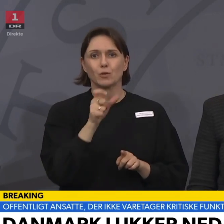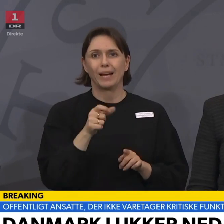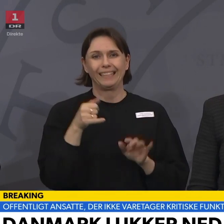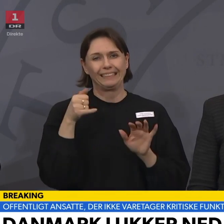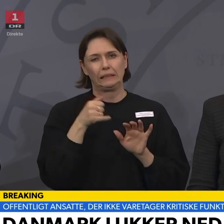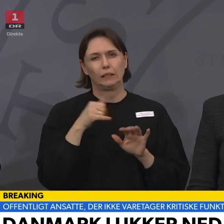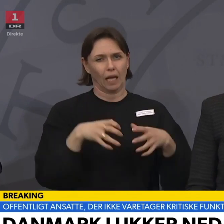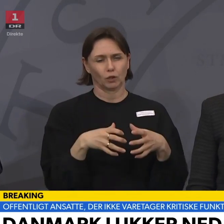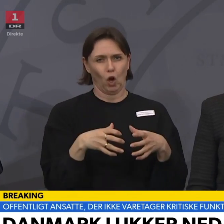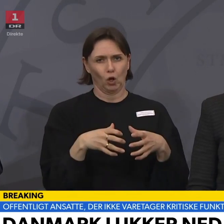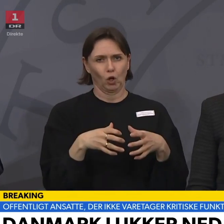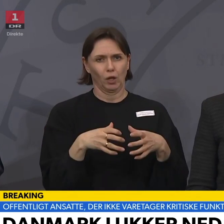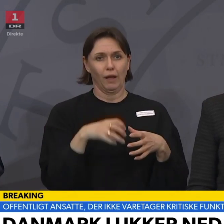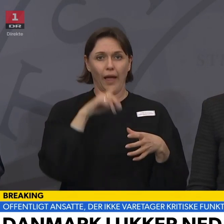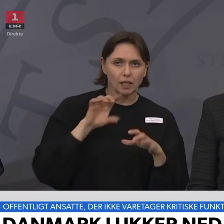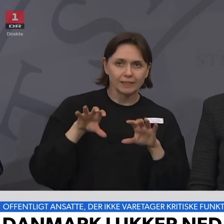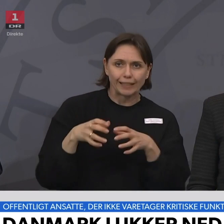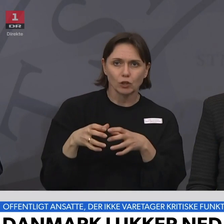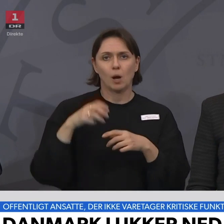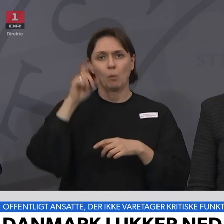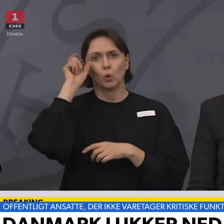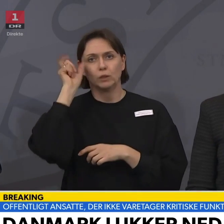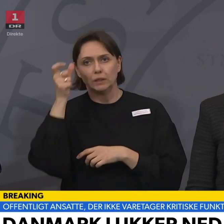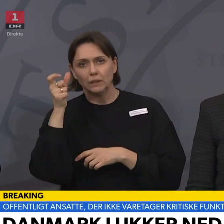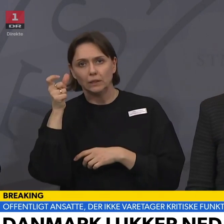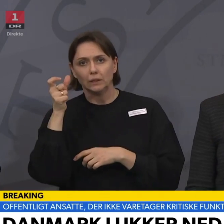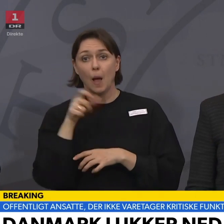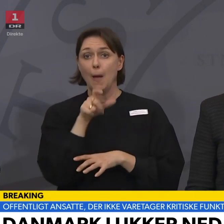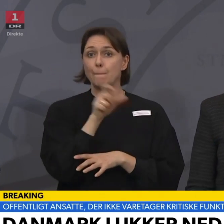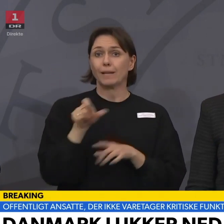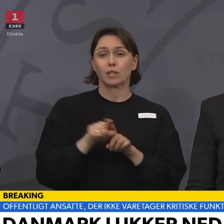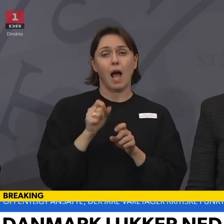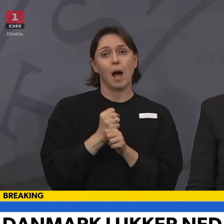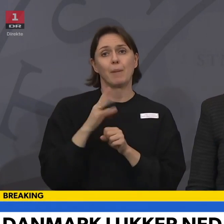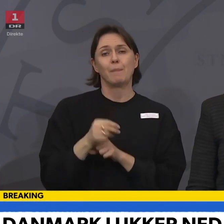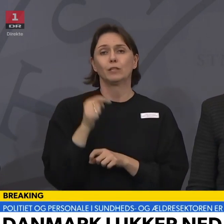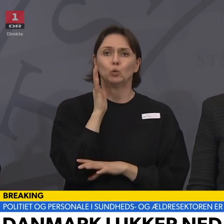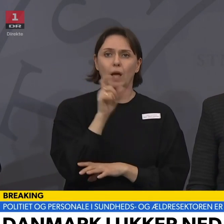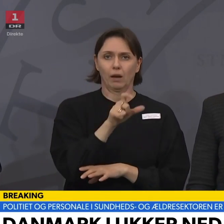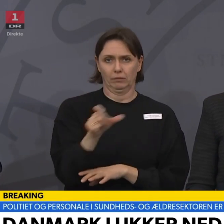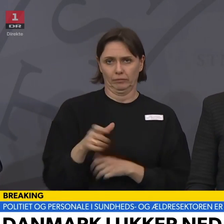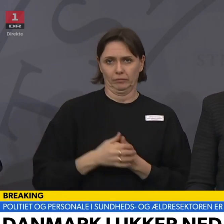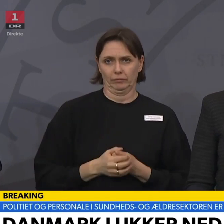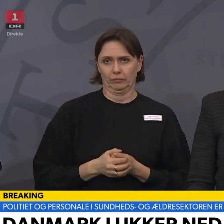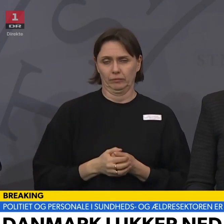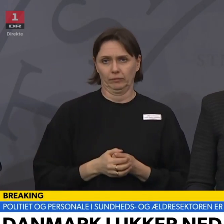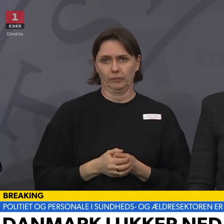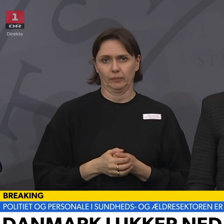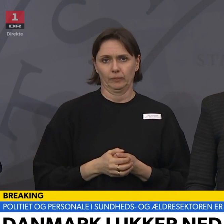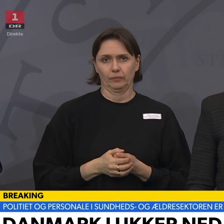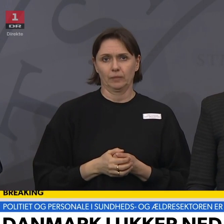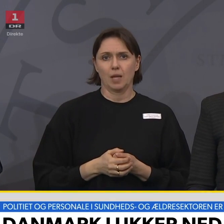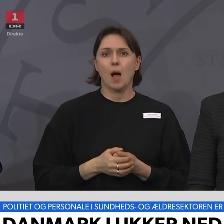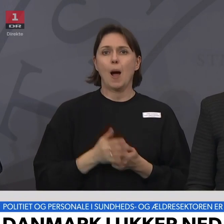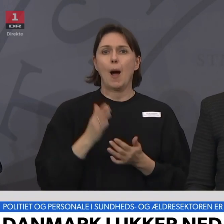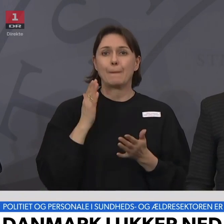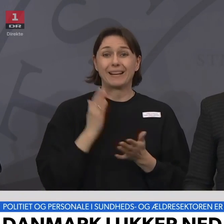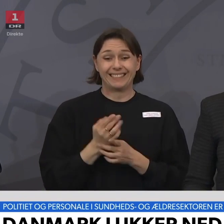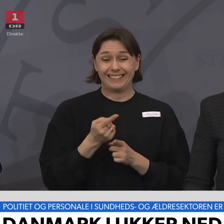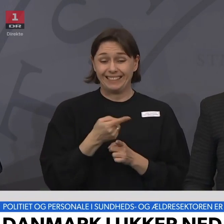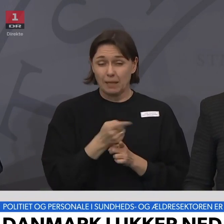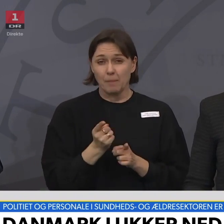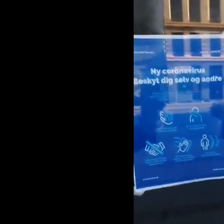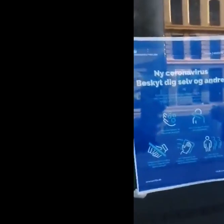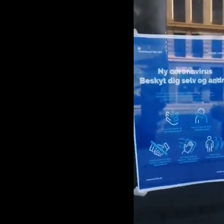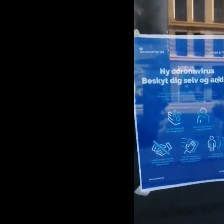Personale i sundhedssektoren, ældresektoren, politi, mennesker, der arbejder med socialt udsatte. Og lige præcis jer har